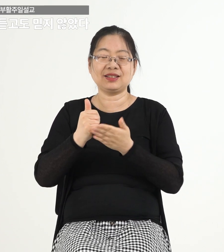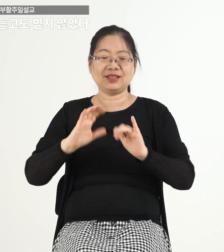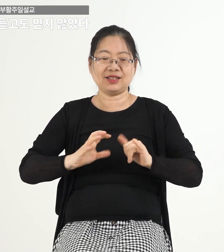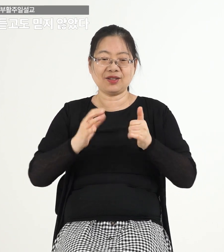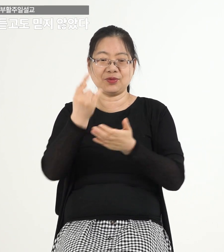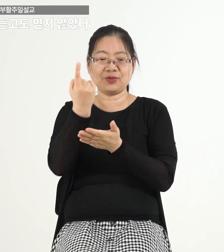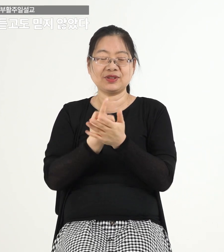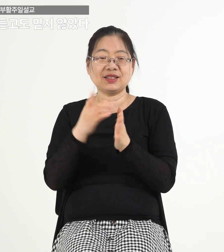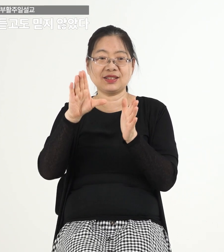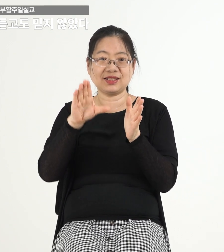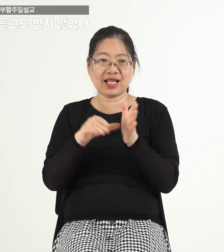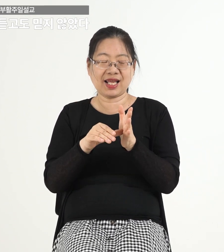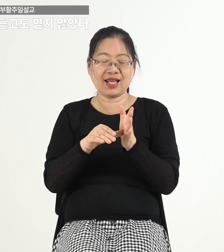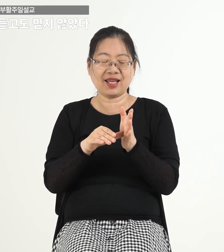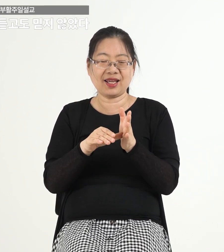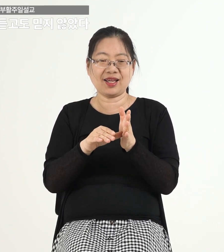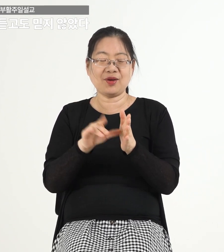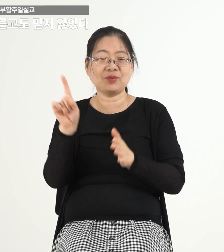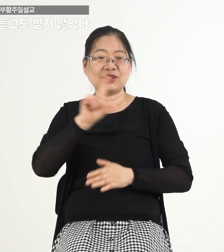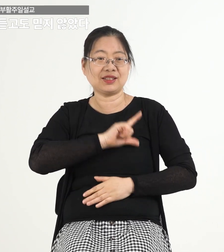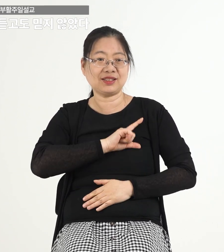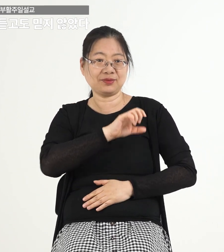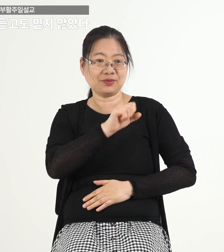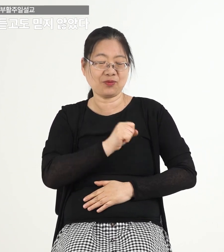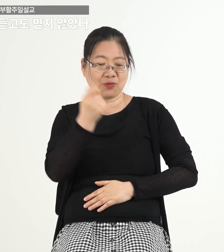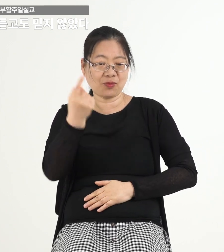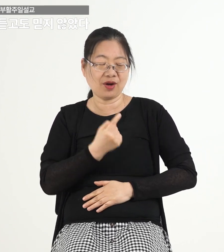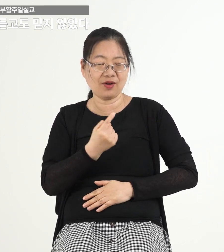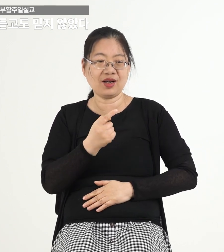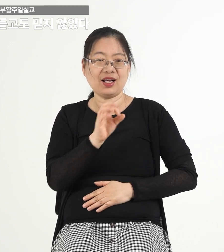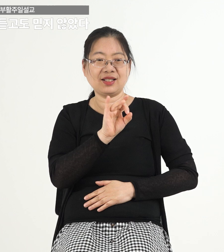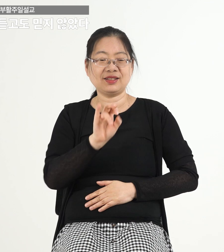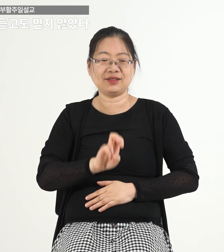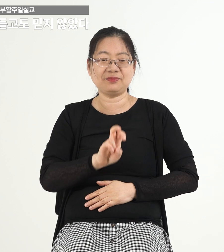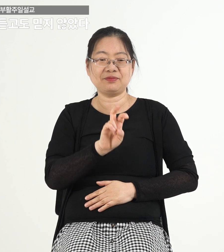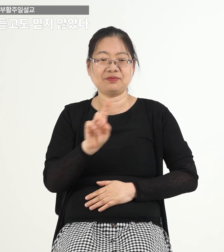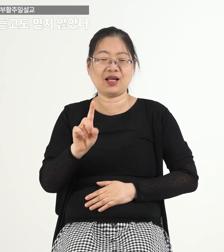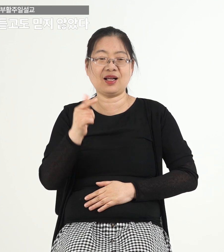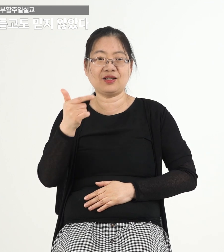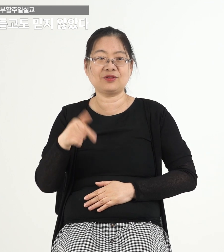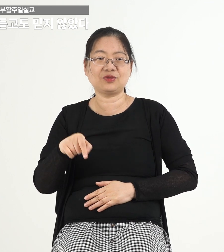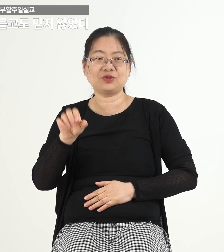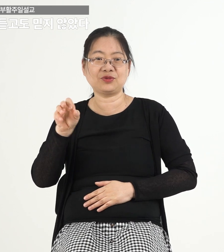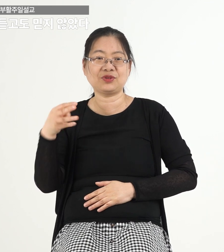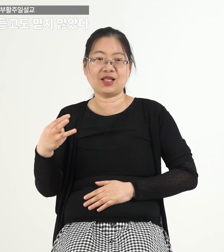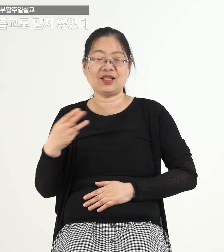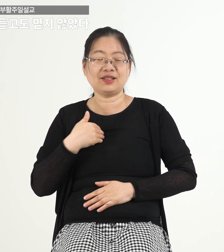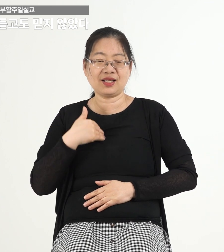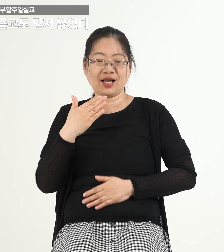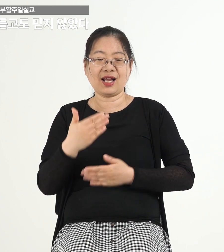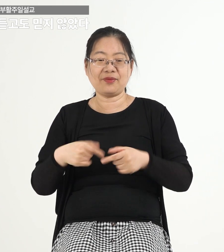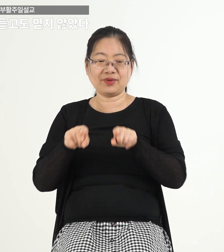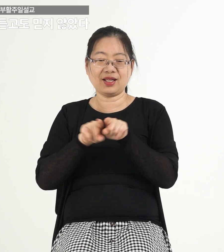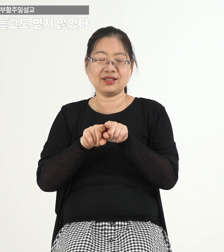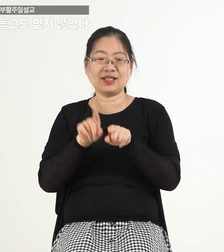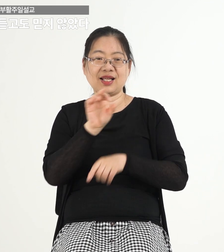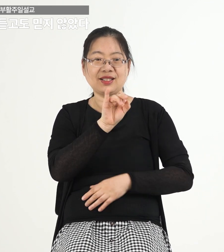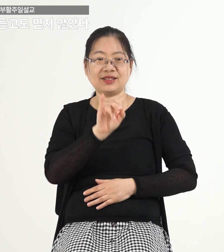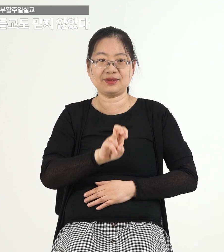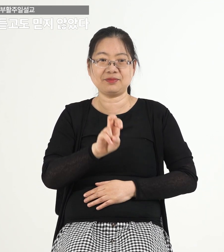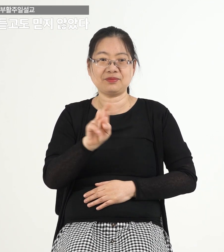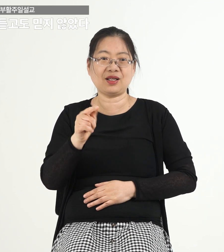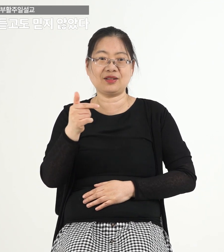오실 때도 무슨 이름으로 오셨어요? 임마누엘. 내가 함께하리라는 의미를 가진 임마누엘로